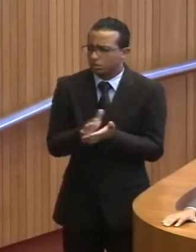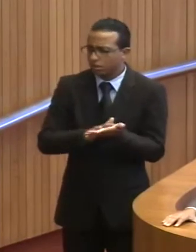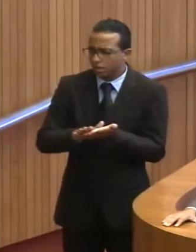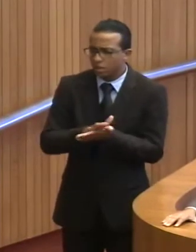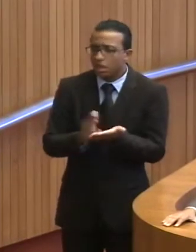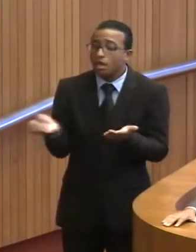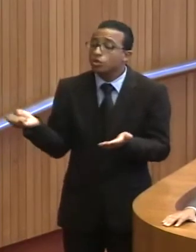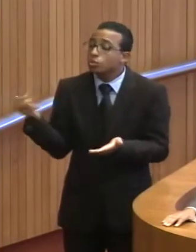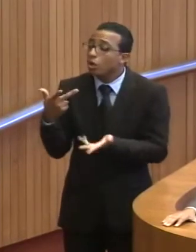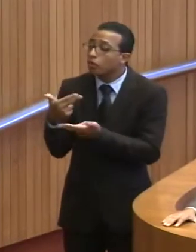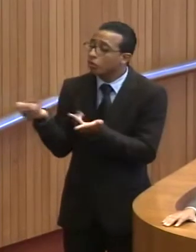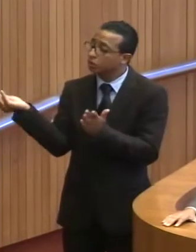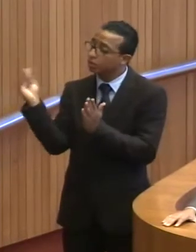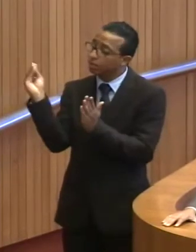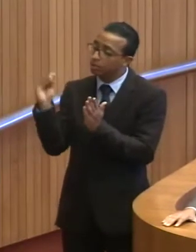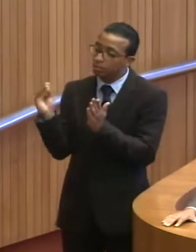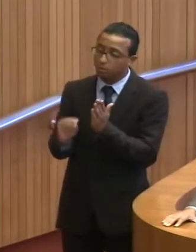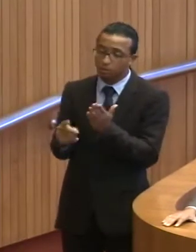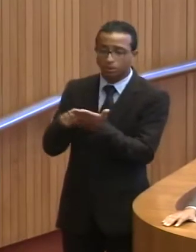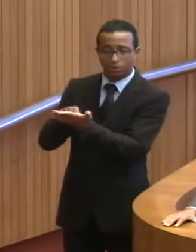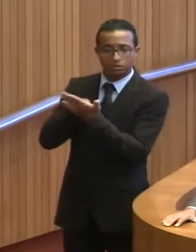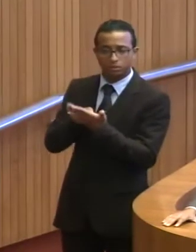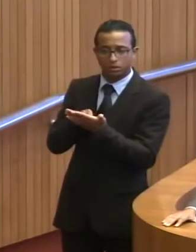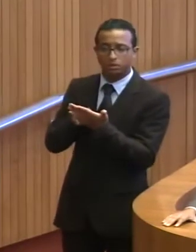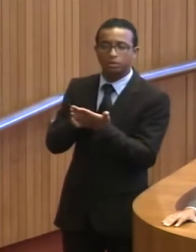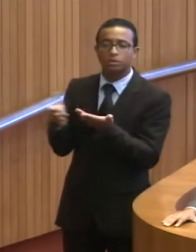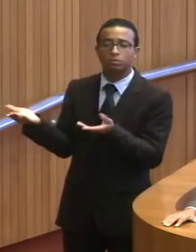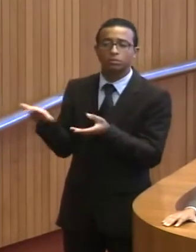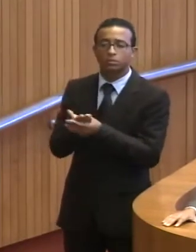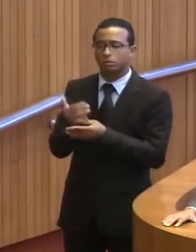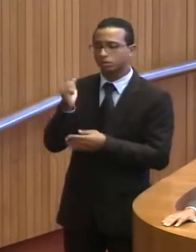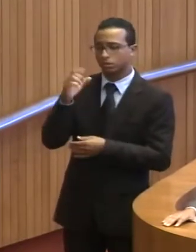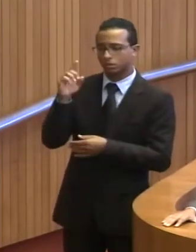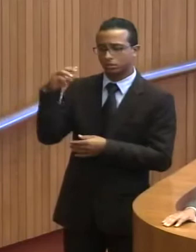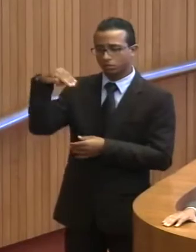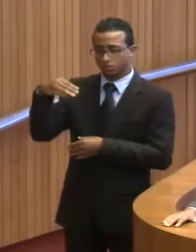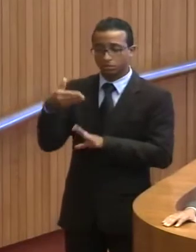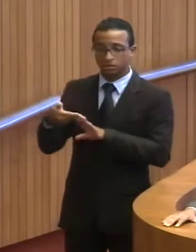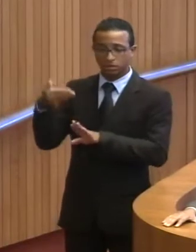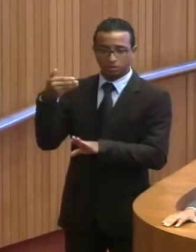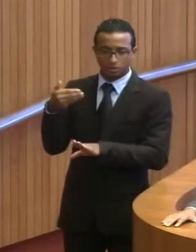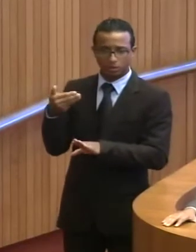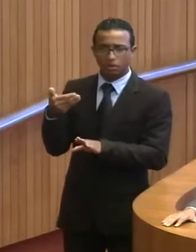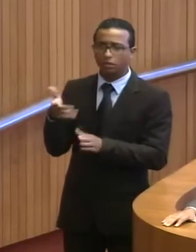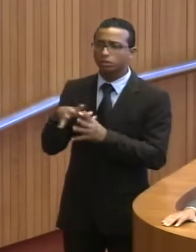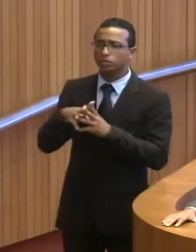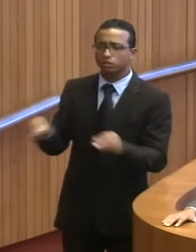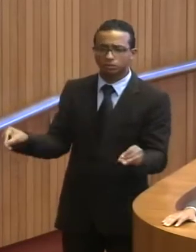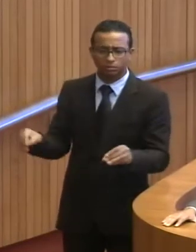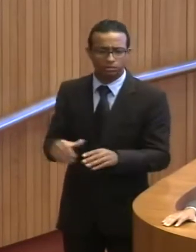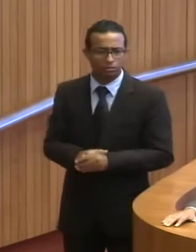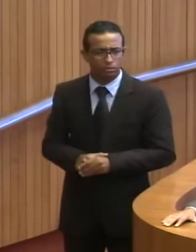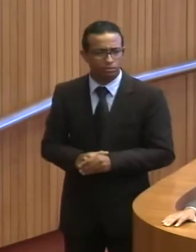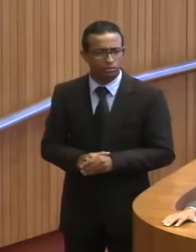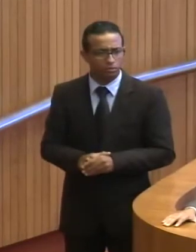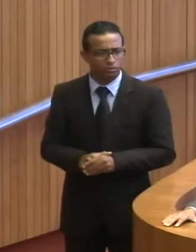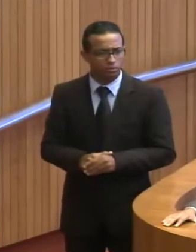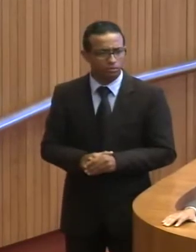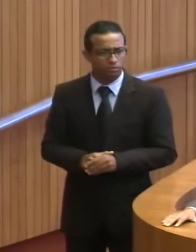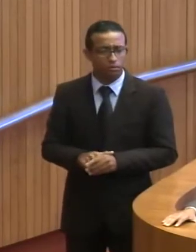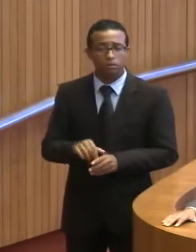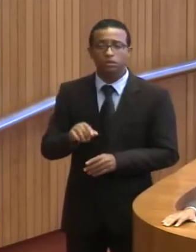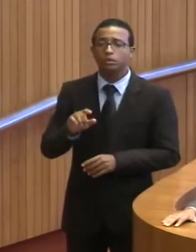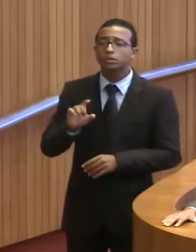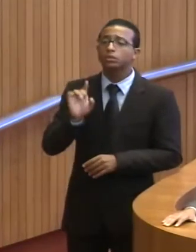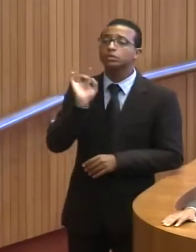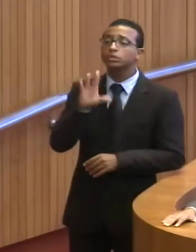elementos colhidos com a apresentação do processo administrativo anteriormente extraviado. Repito, só fui